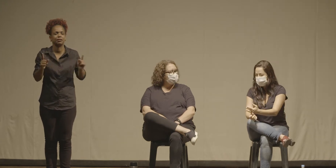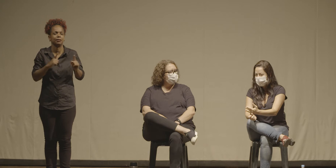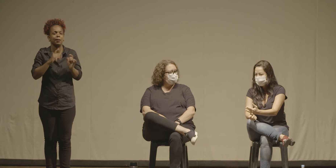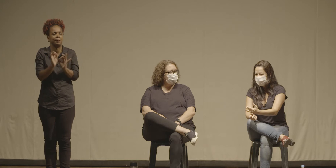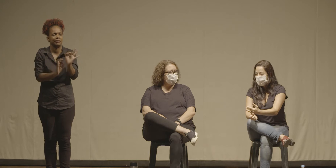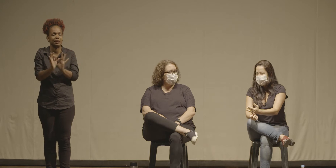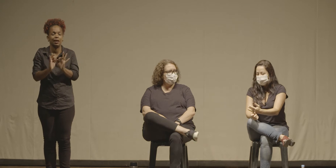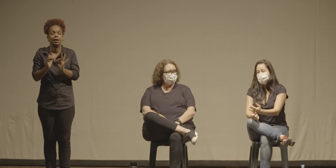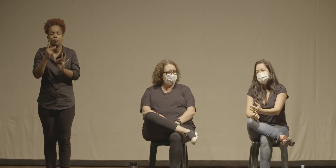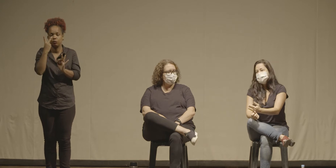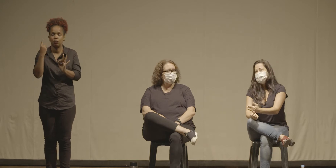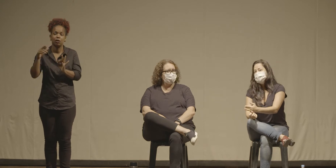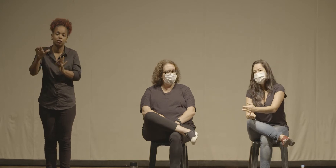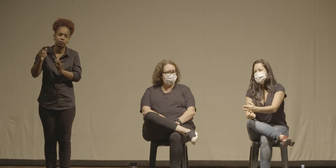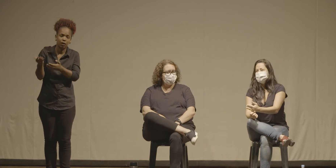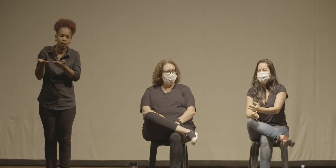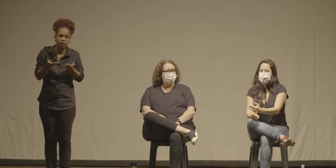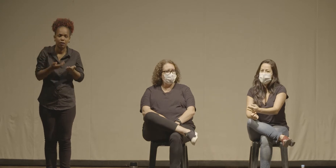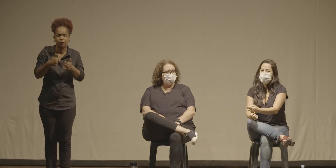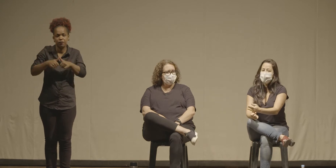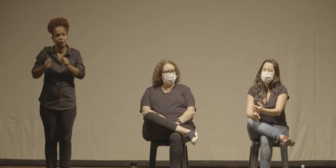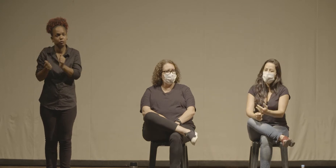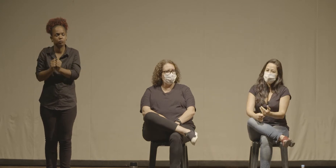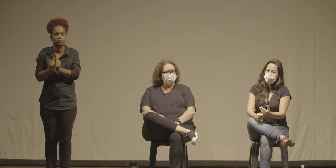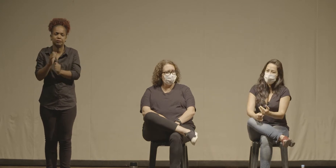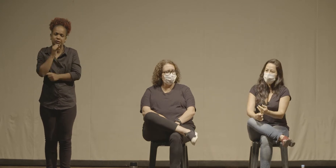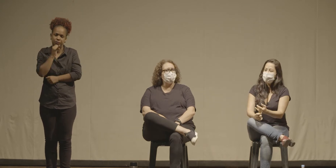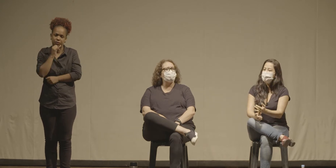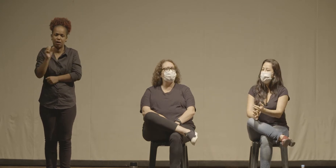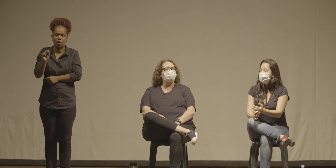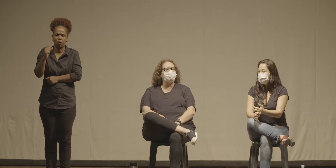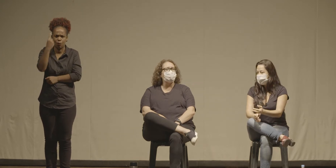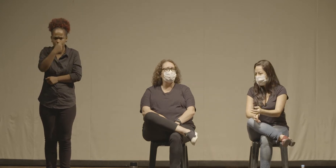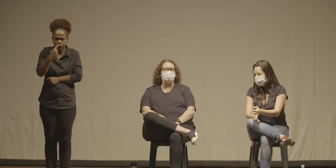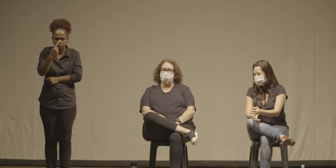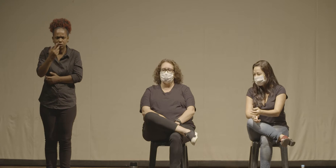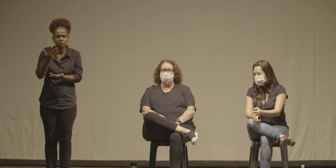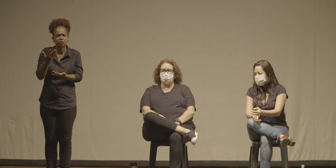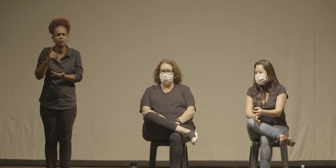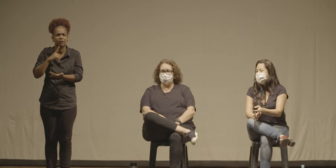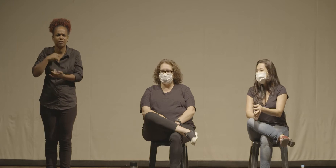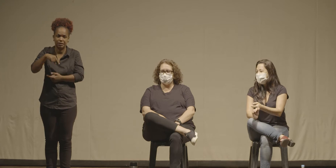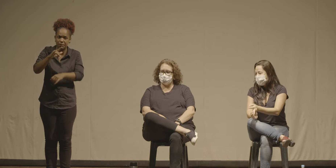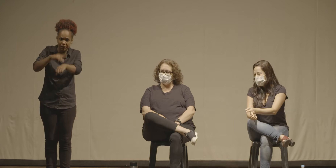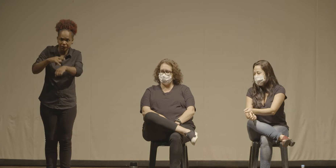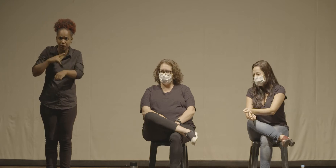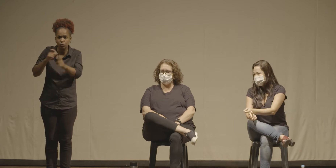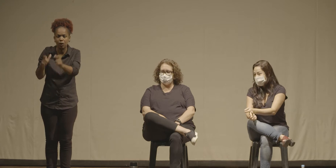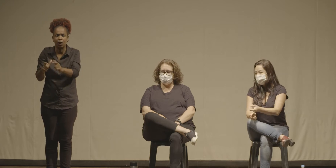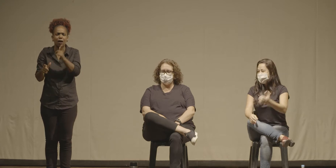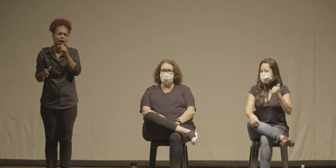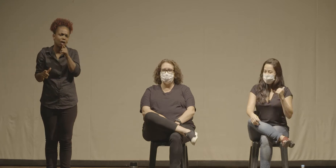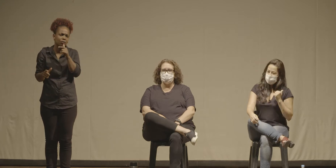pessoa vai ficar. Bom, se ela vai ficar 8 horas na rua, tem onde ela ir ao banheiro? E essa água que